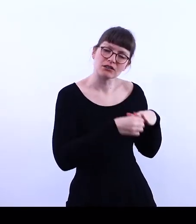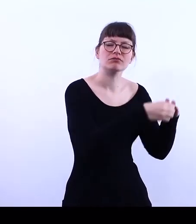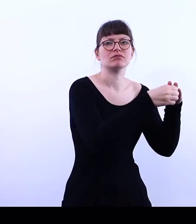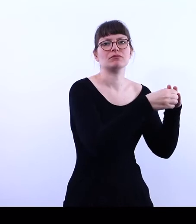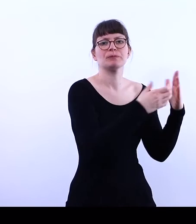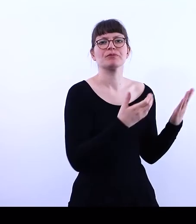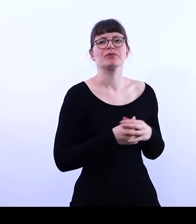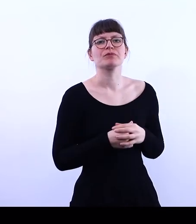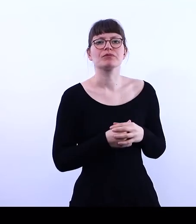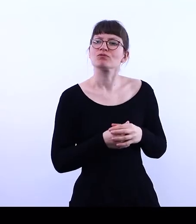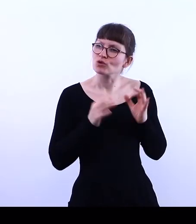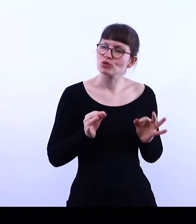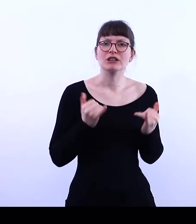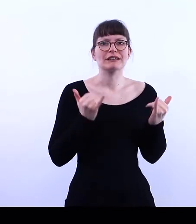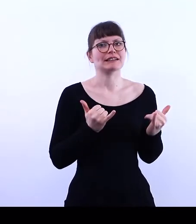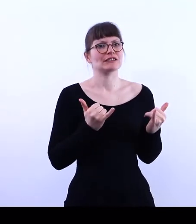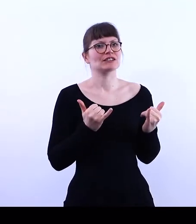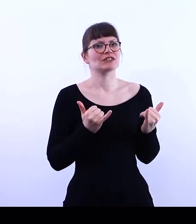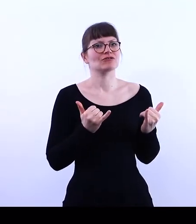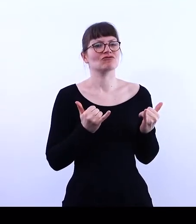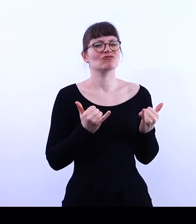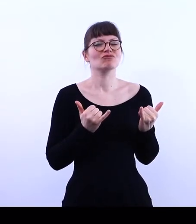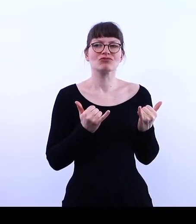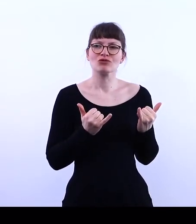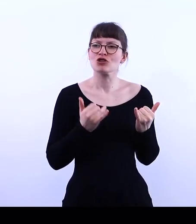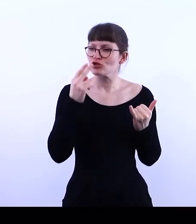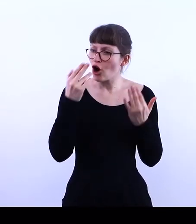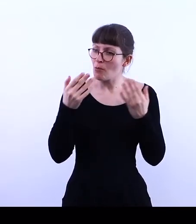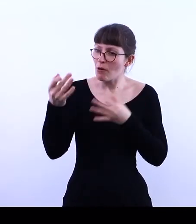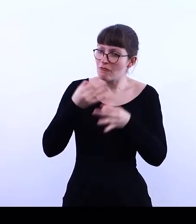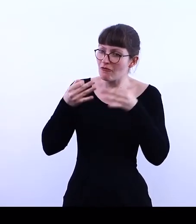genau, würde dann jetzt auch gucken, ob es Fragen gibt.